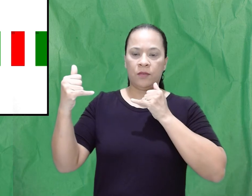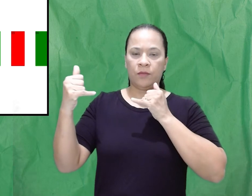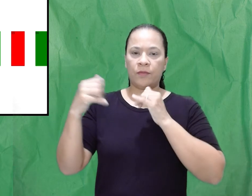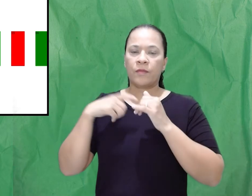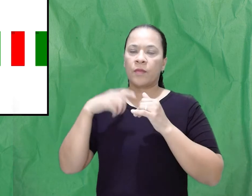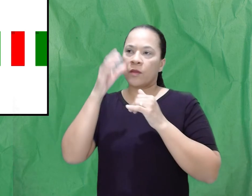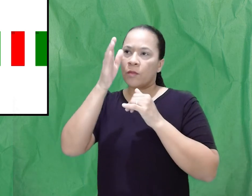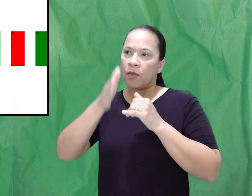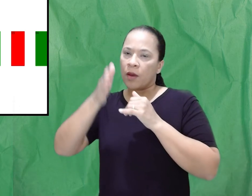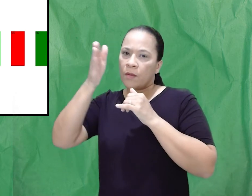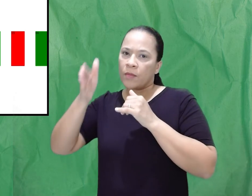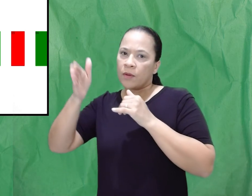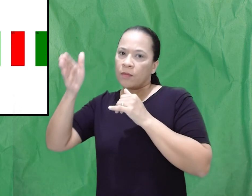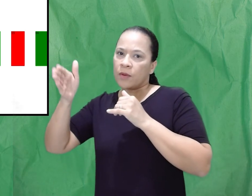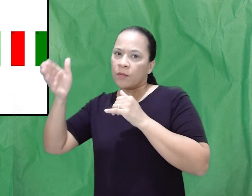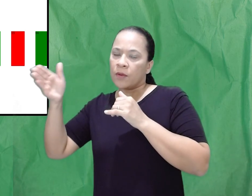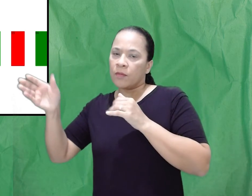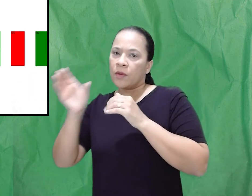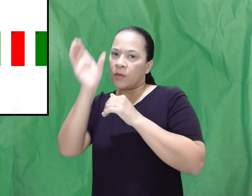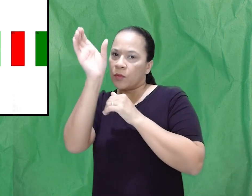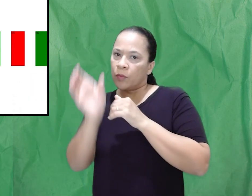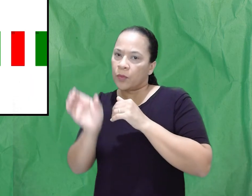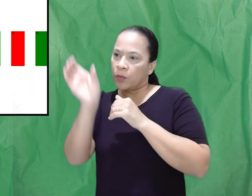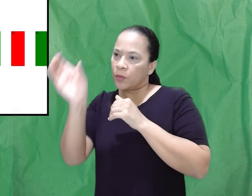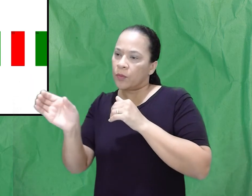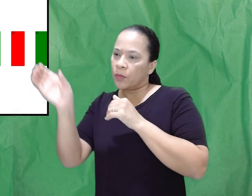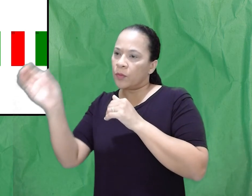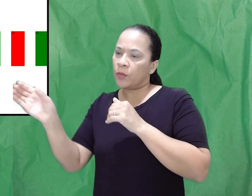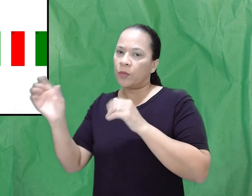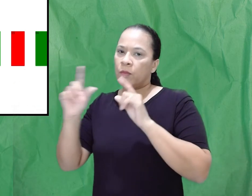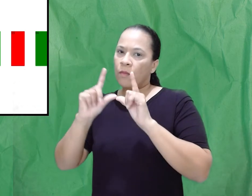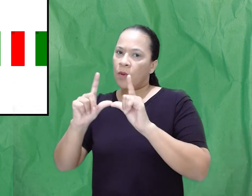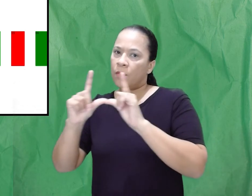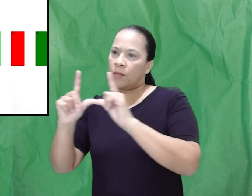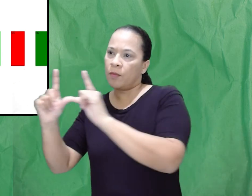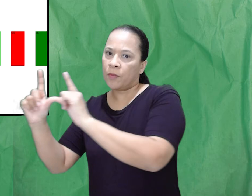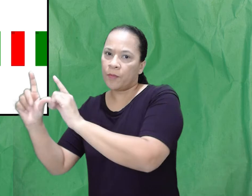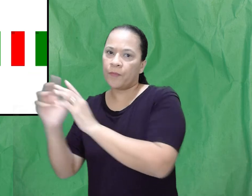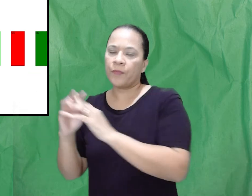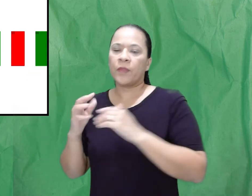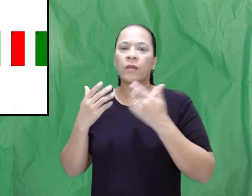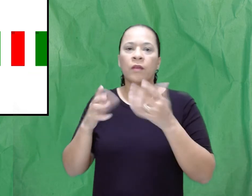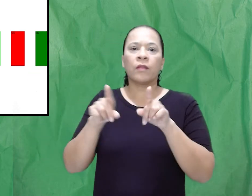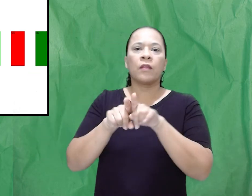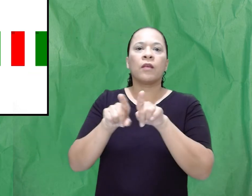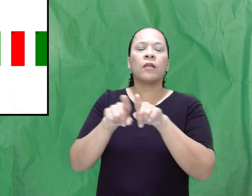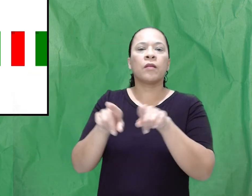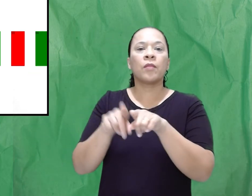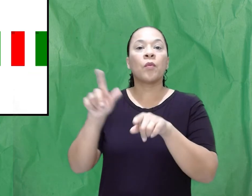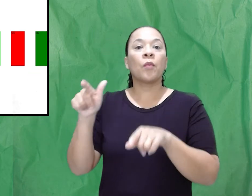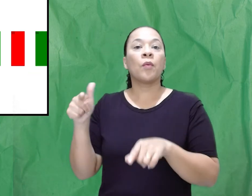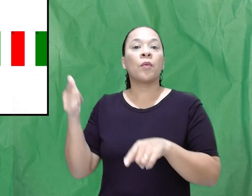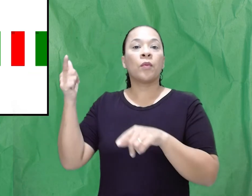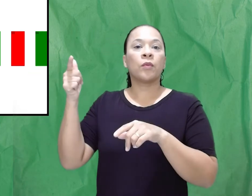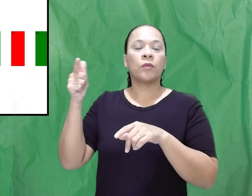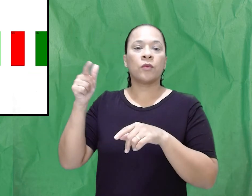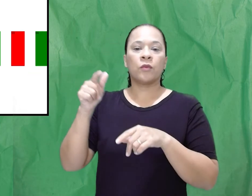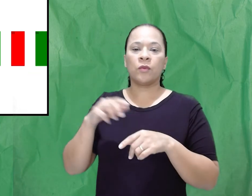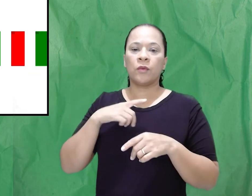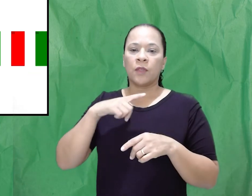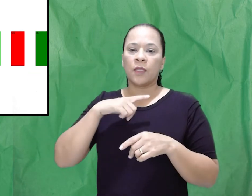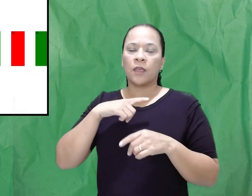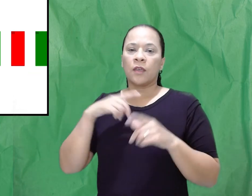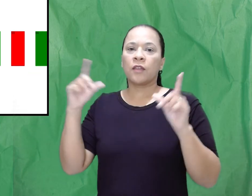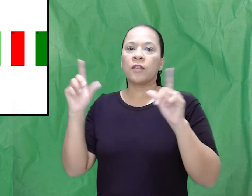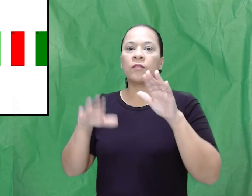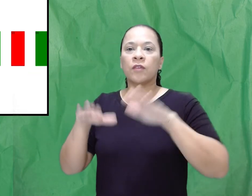Eu também defini que o comando flexWrap, que é um comando que ele vai diminuir o tamanho